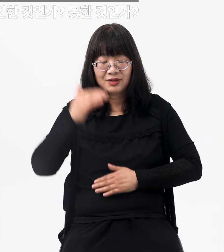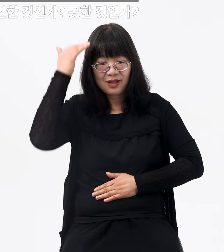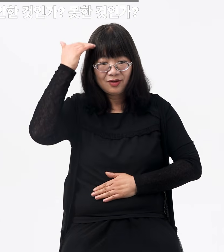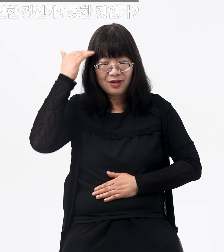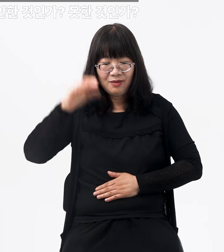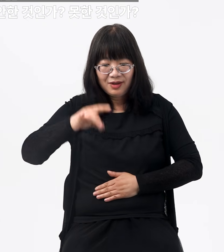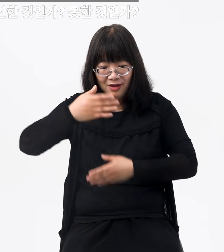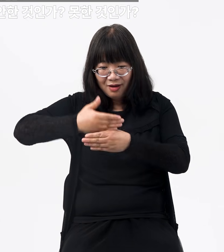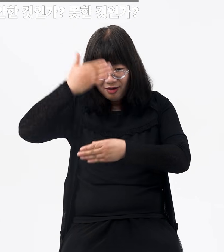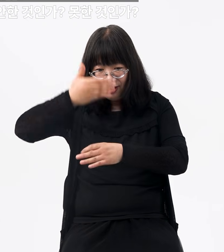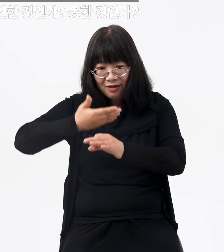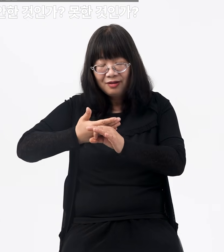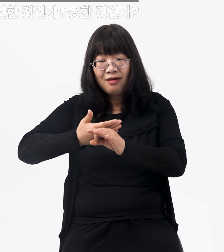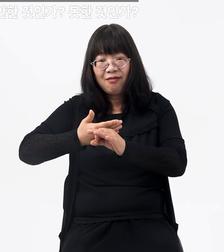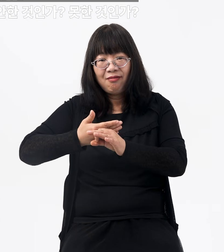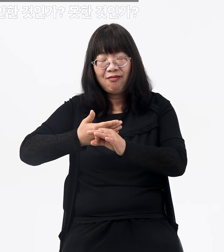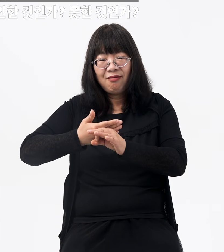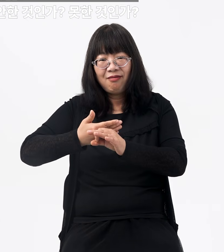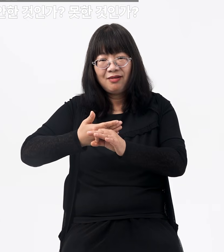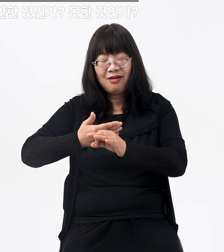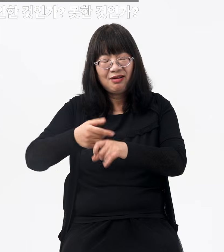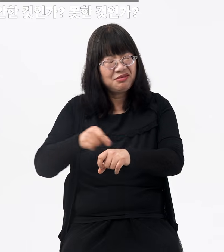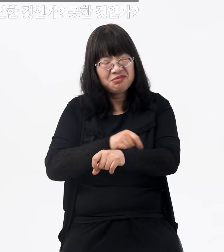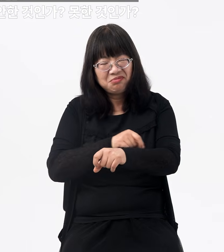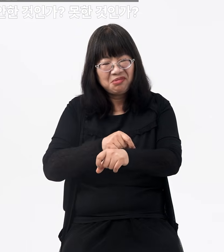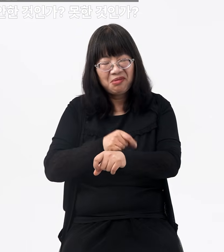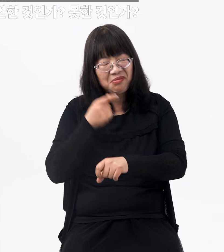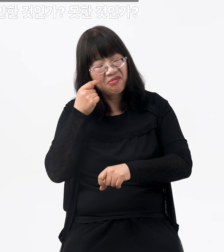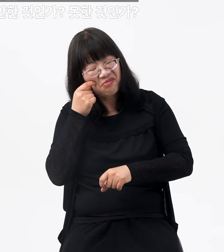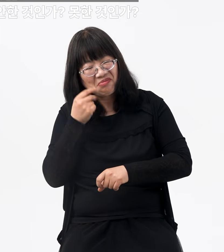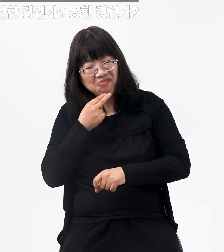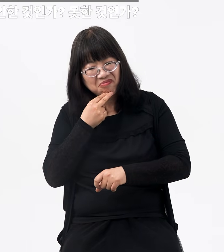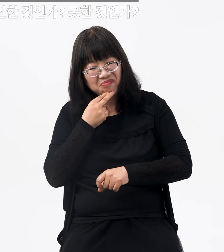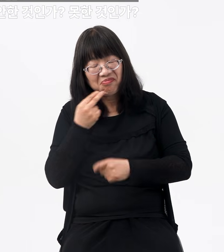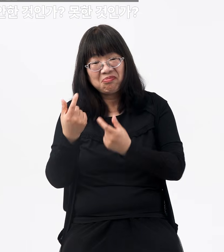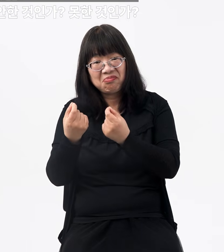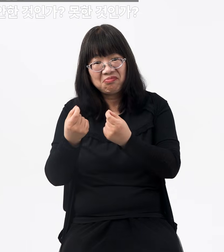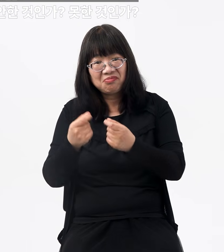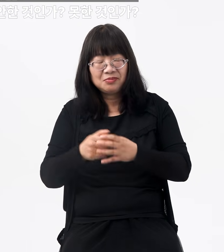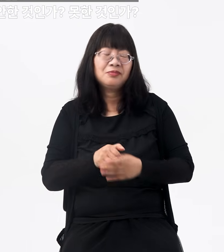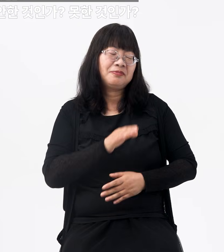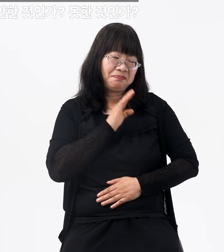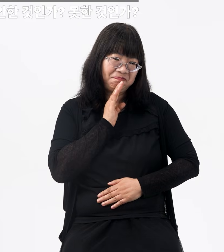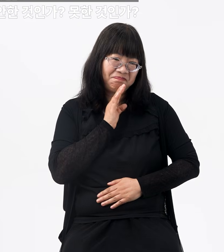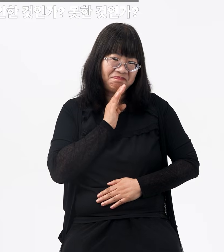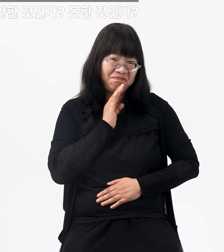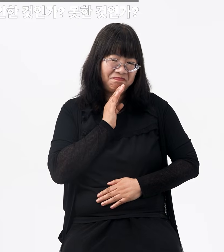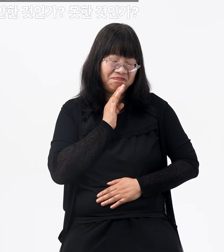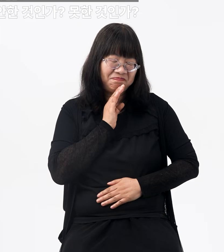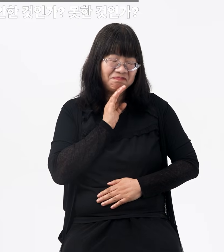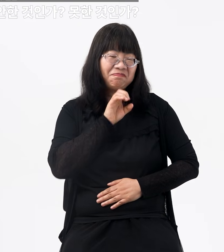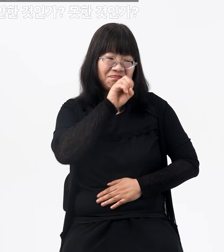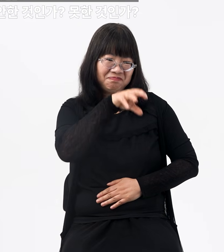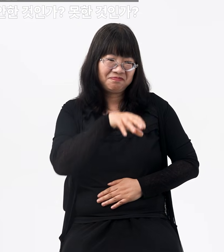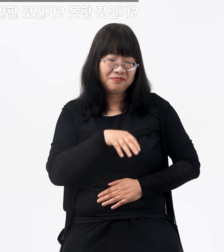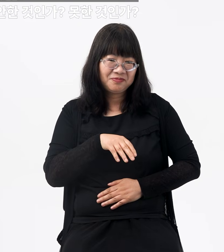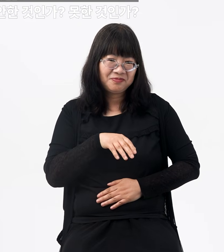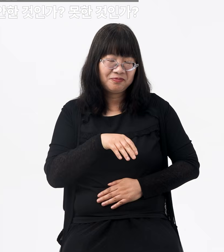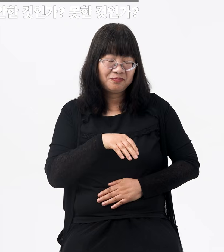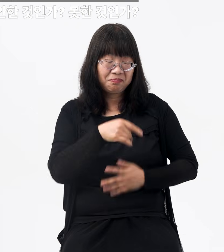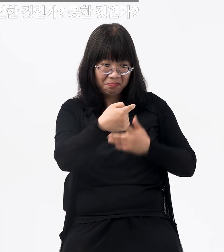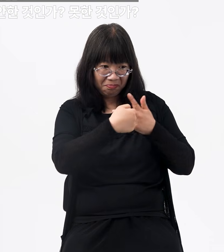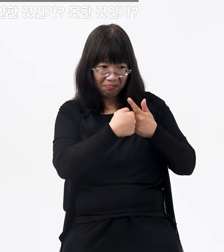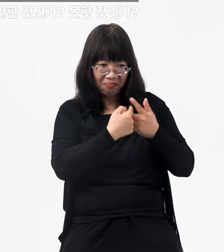한국에서 먼저 개봉을 했다면 별로 흥행을 못했을 것 같습니다. 맞대요. 정확히